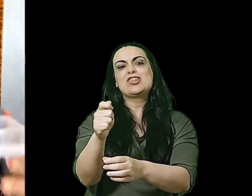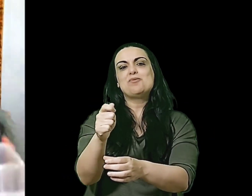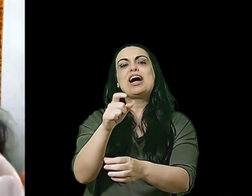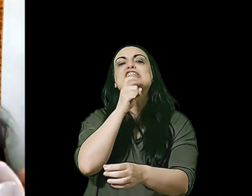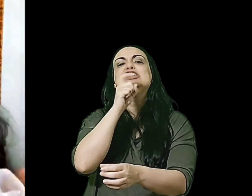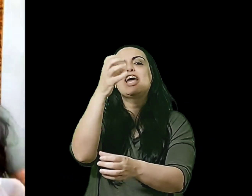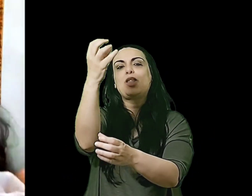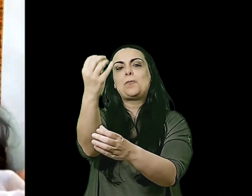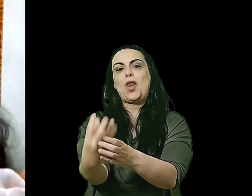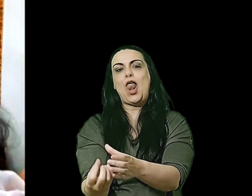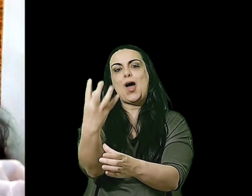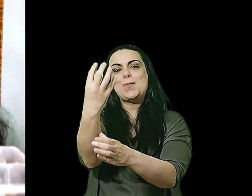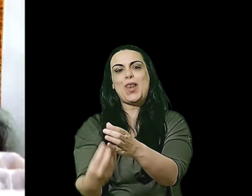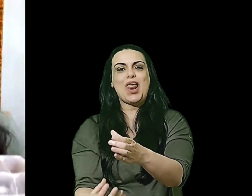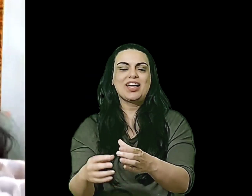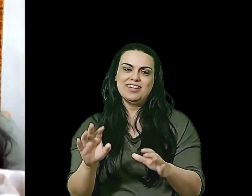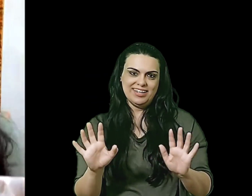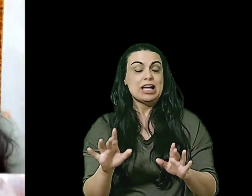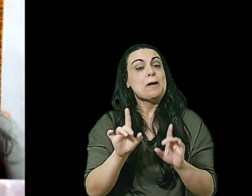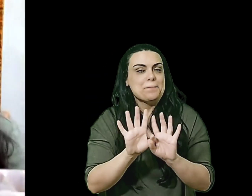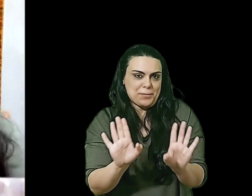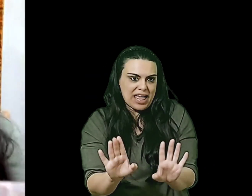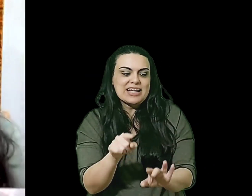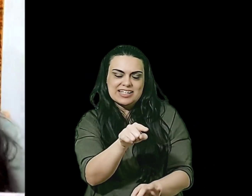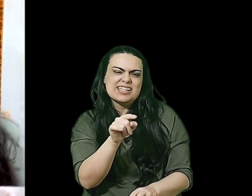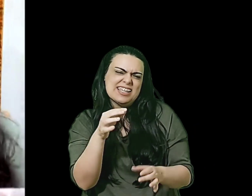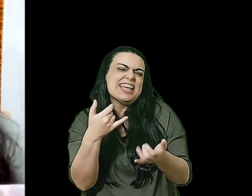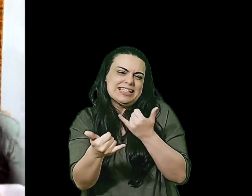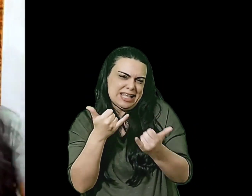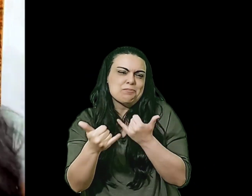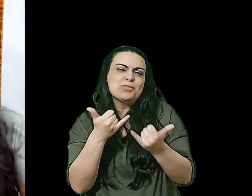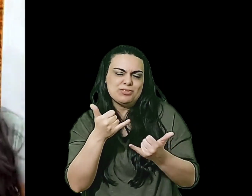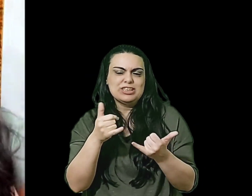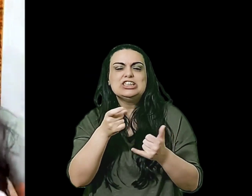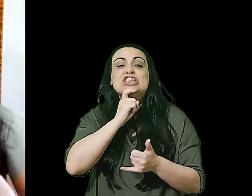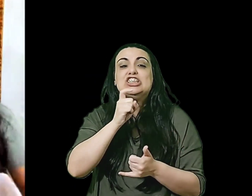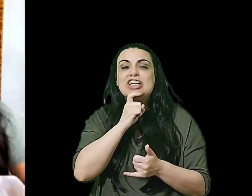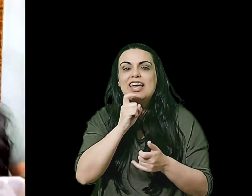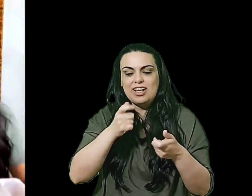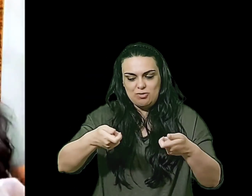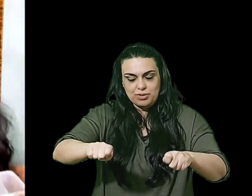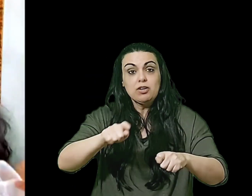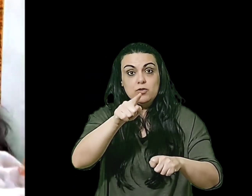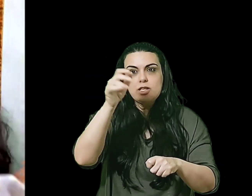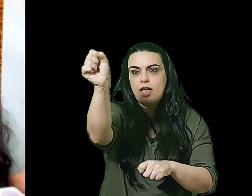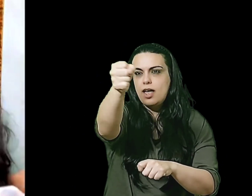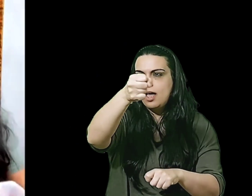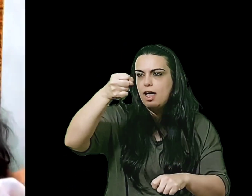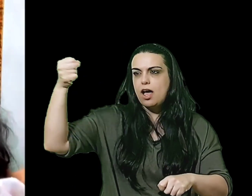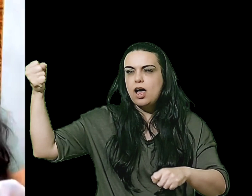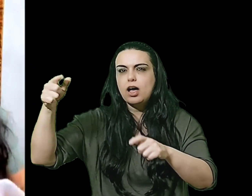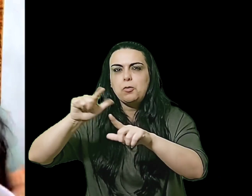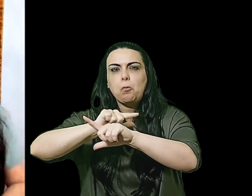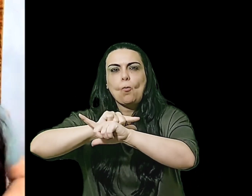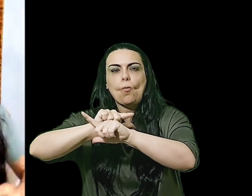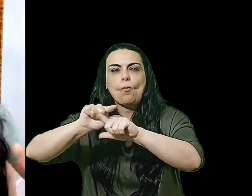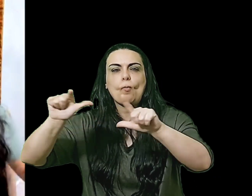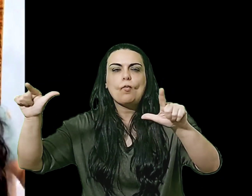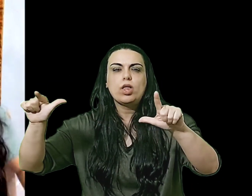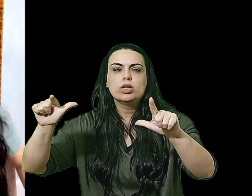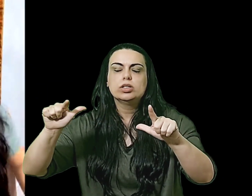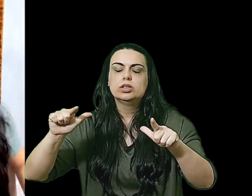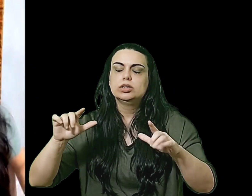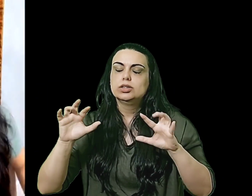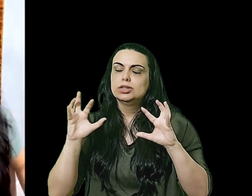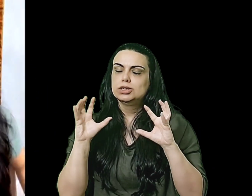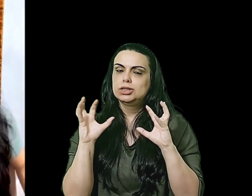com a galera, se liga no exemplo, que a oportunidade é igualitária, tá? Quando você vai abrir a geladeira, não